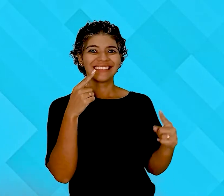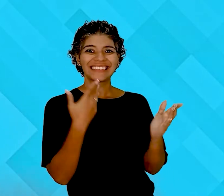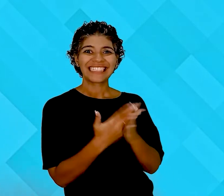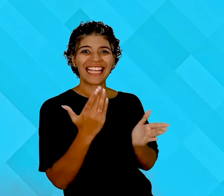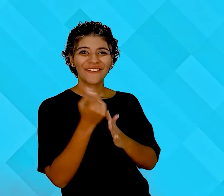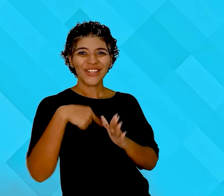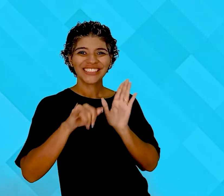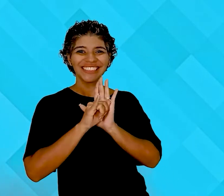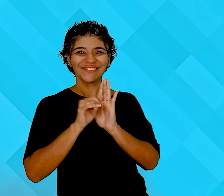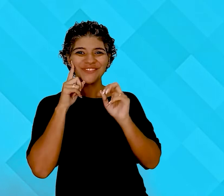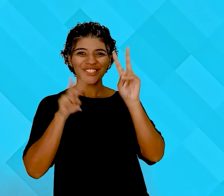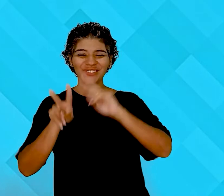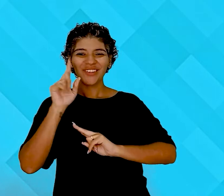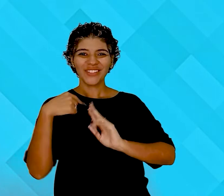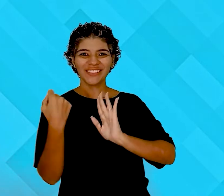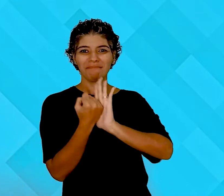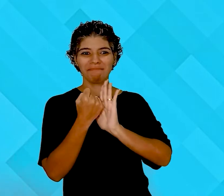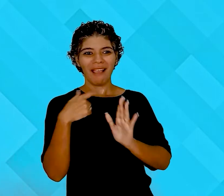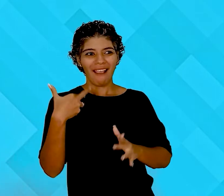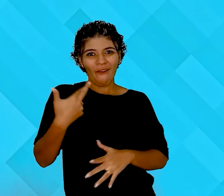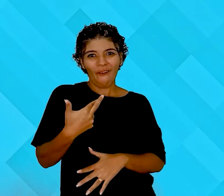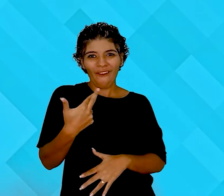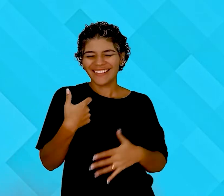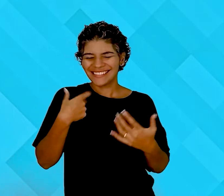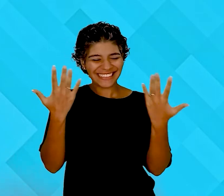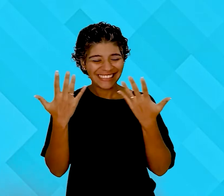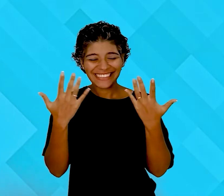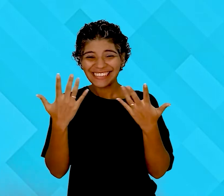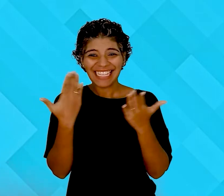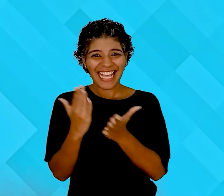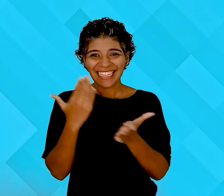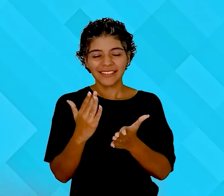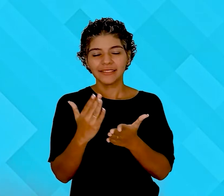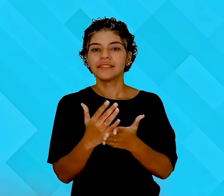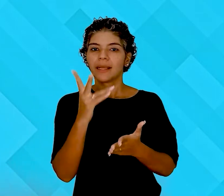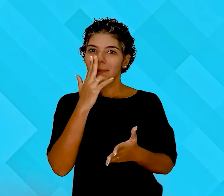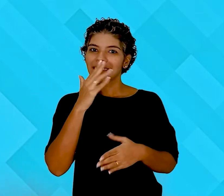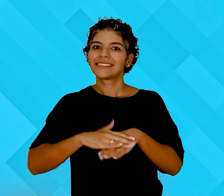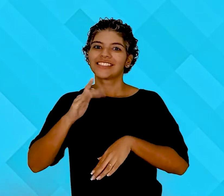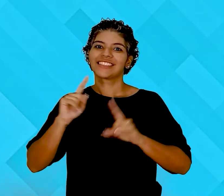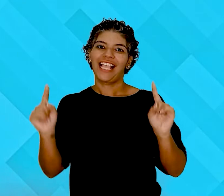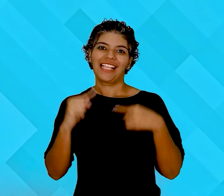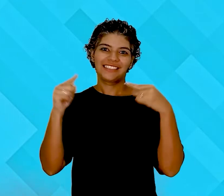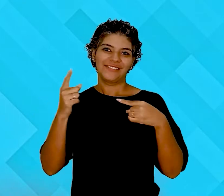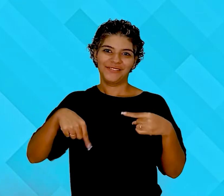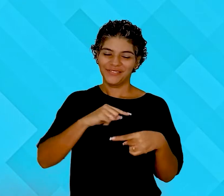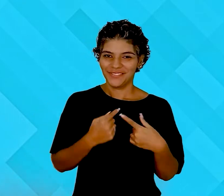faz isso, embora pareça uma besteira, não, uma unidade visual de uma comunicação é muito importante